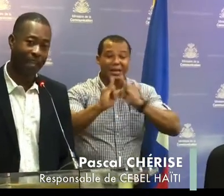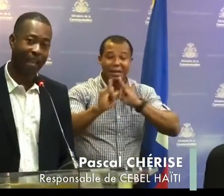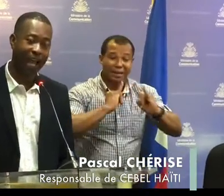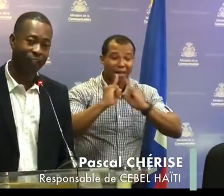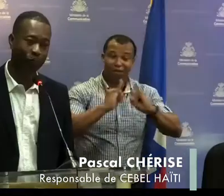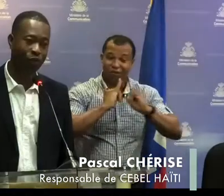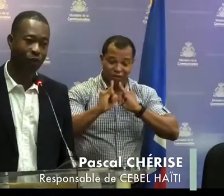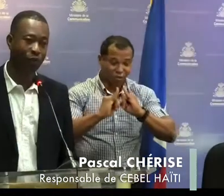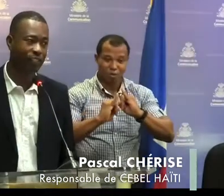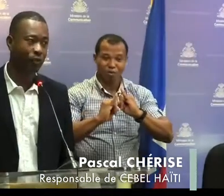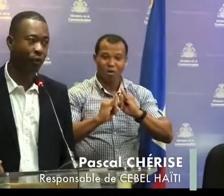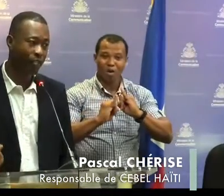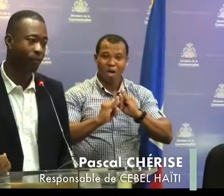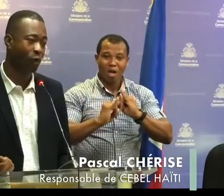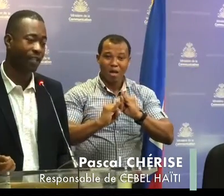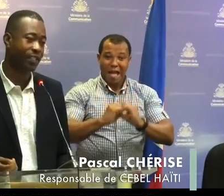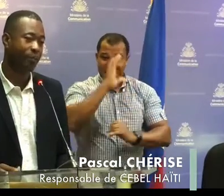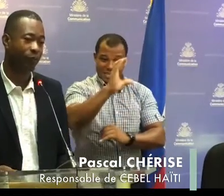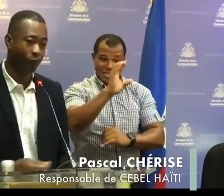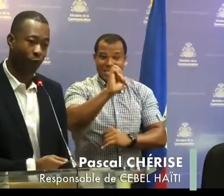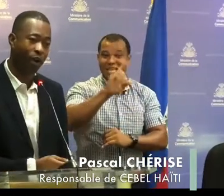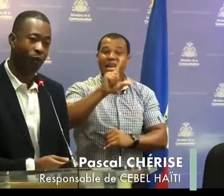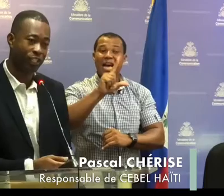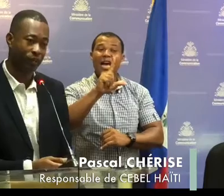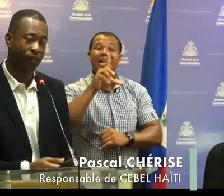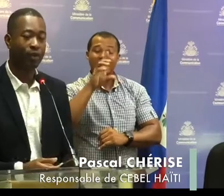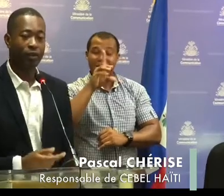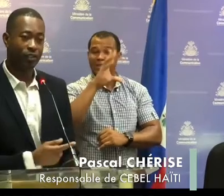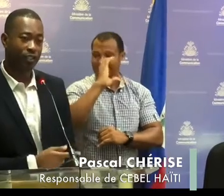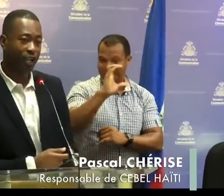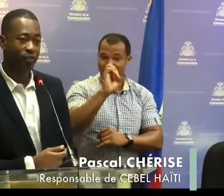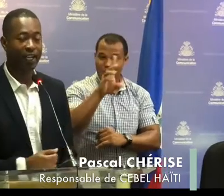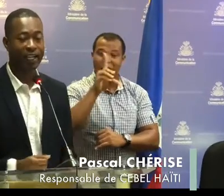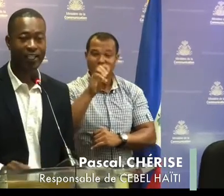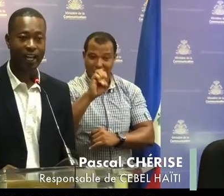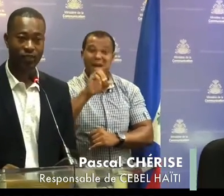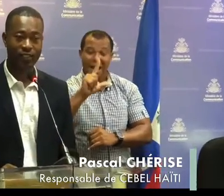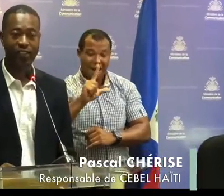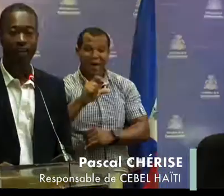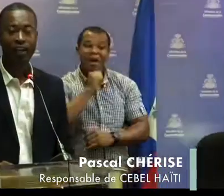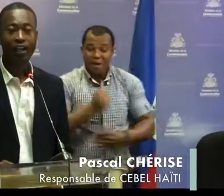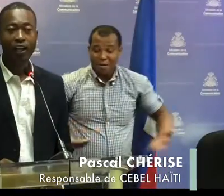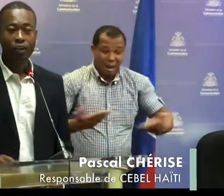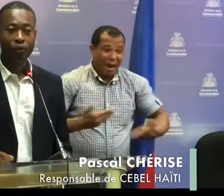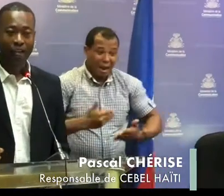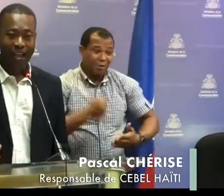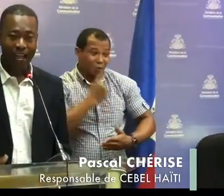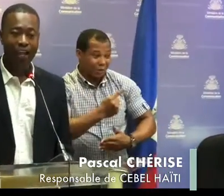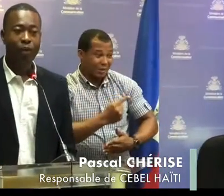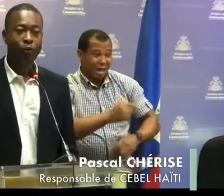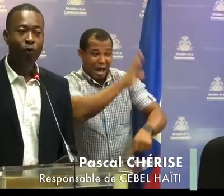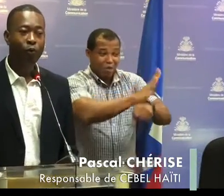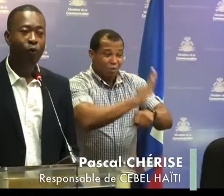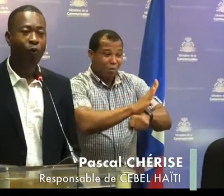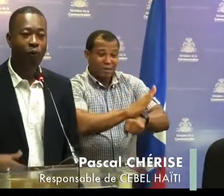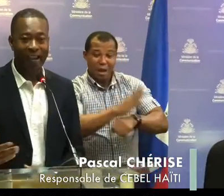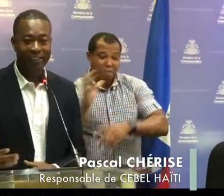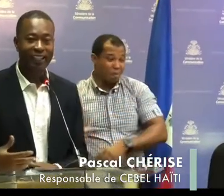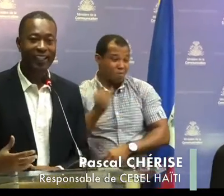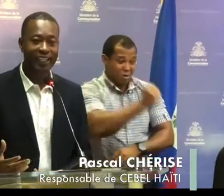la main à l'entreprise pour nous dire oui, c'est mon handicapé, il faut qu'on embauche. Jean, secrétaire d'État, se dit là, nous là pour